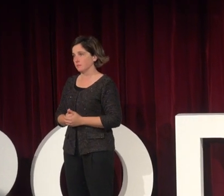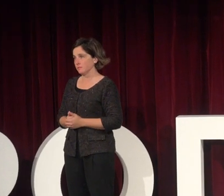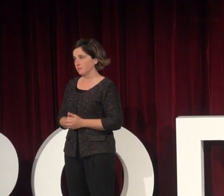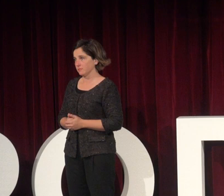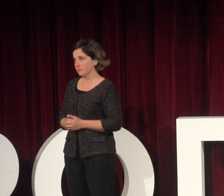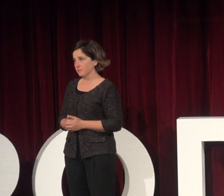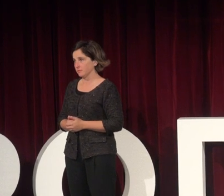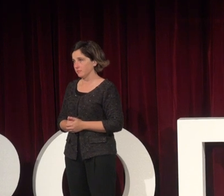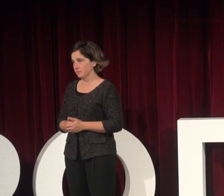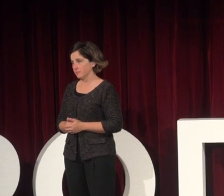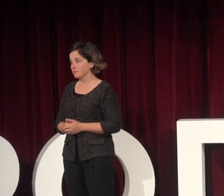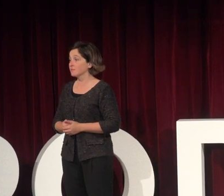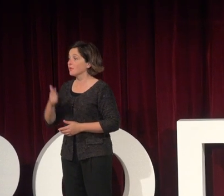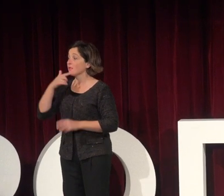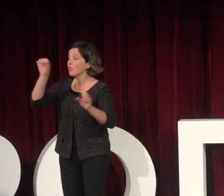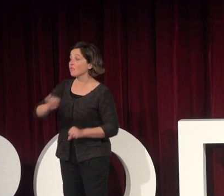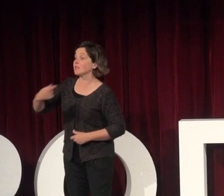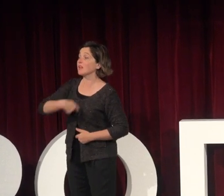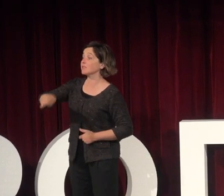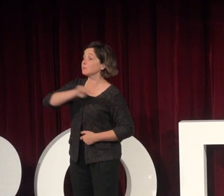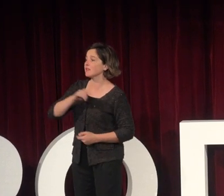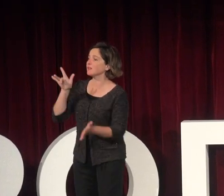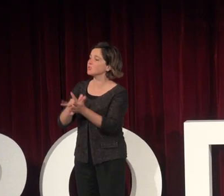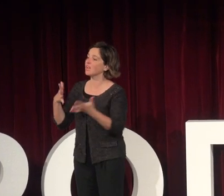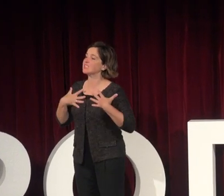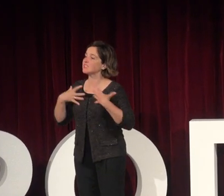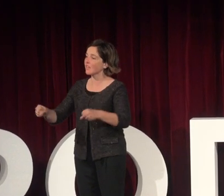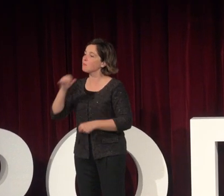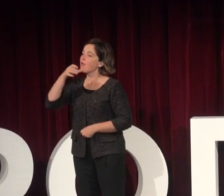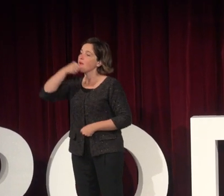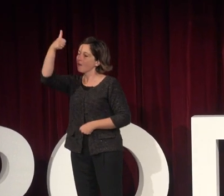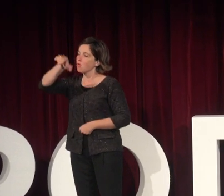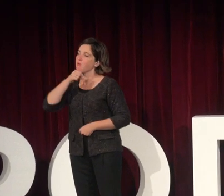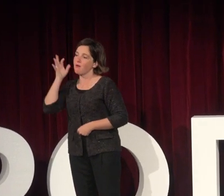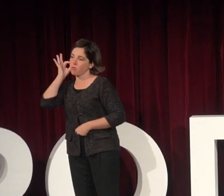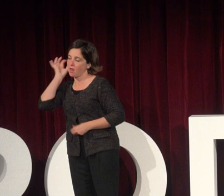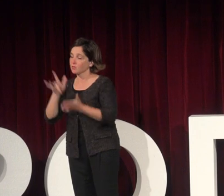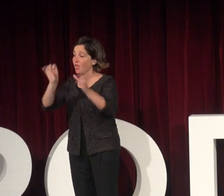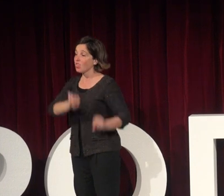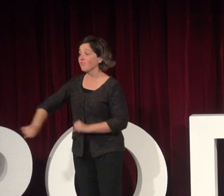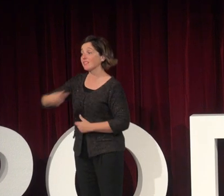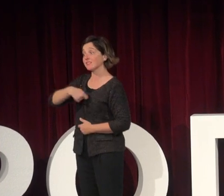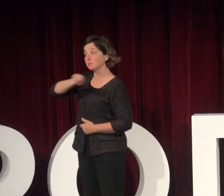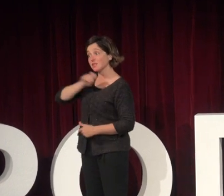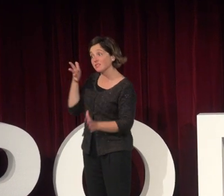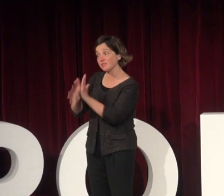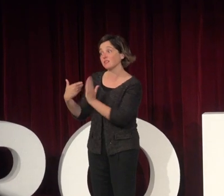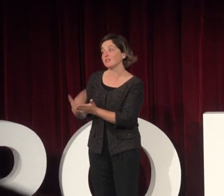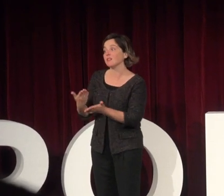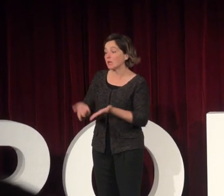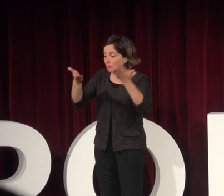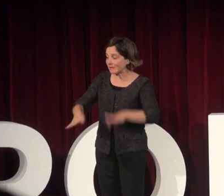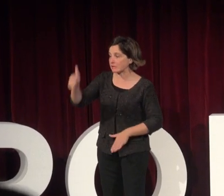Defender la patria es defender que haya una sanidad para tu abuelo y para tu abuela. Defender la patria es defender que